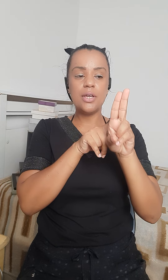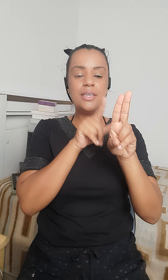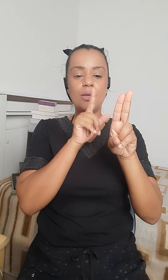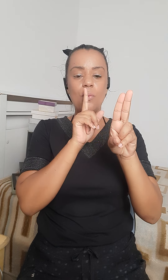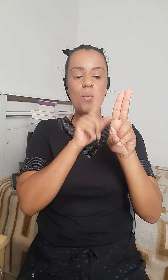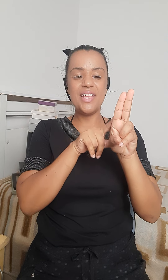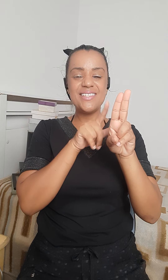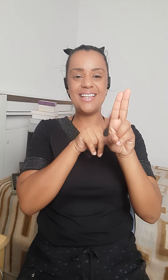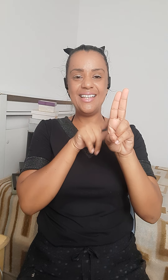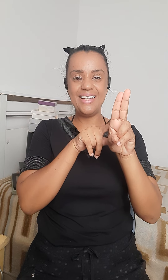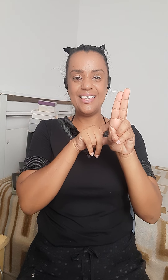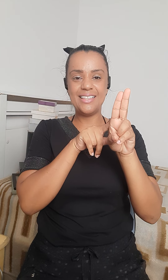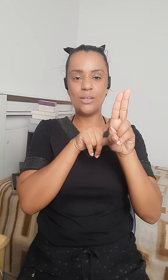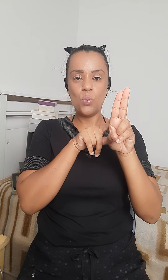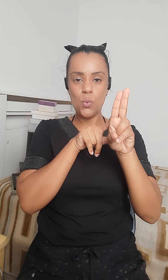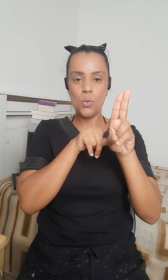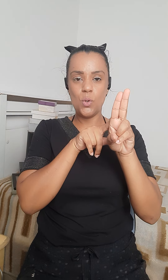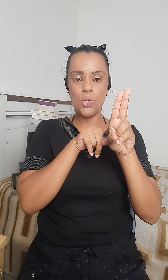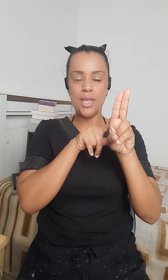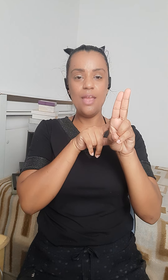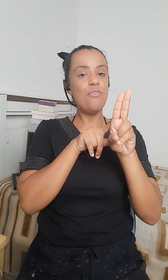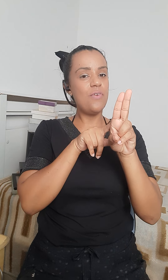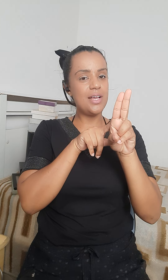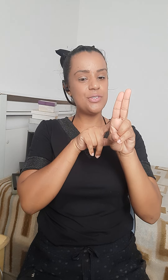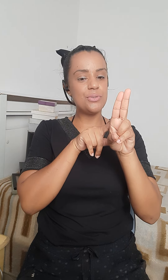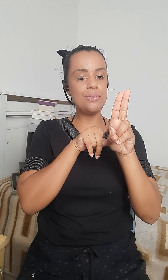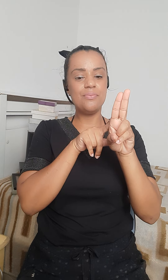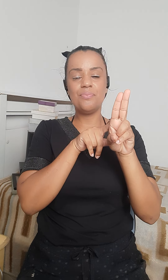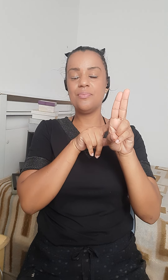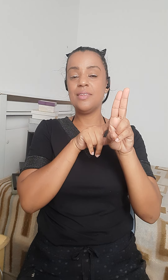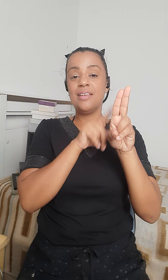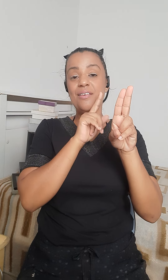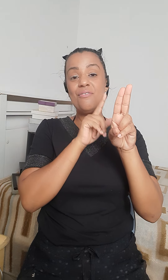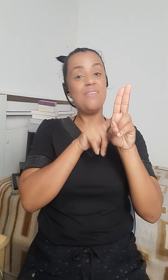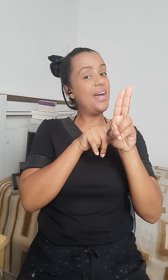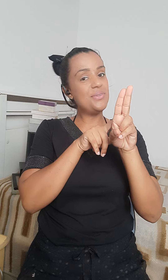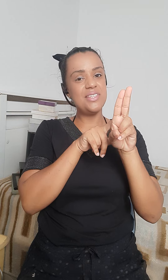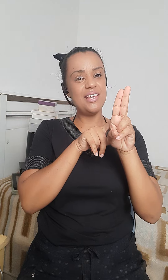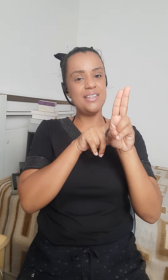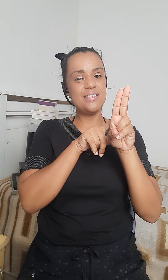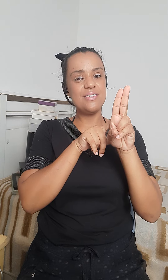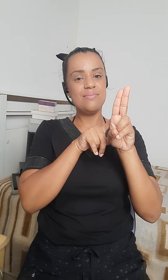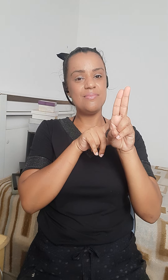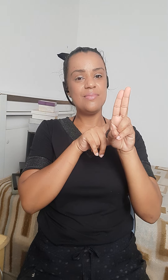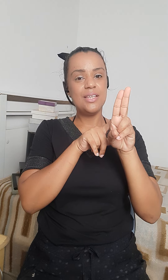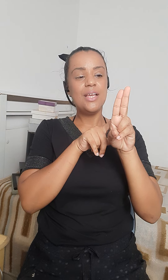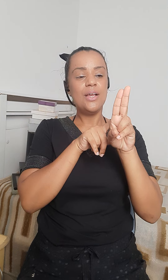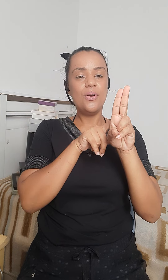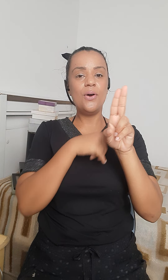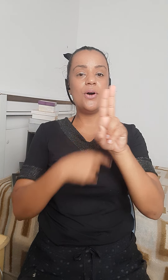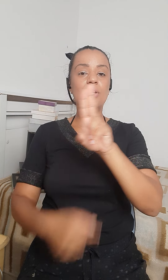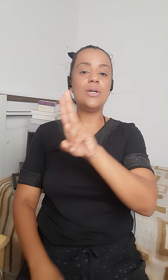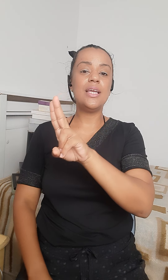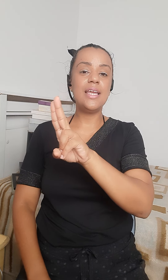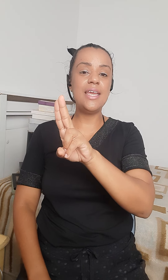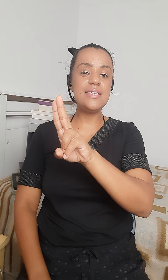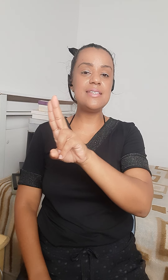que com essa letra U, eu faço vários sinais. Ó, esse